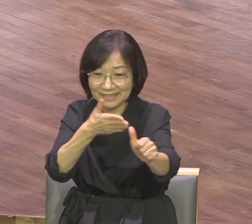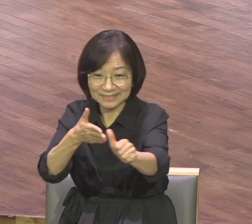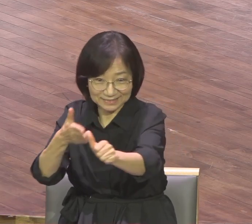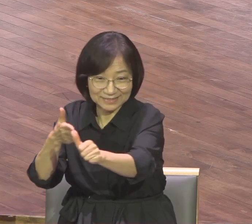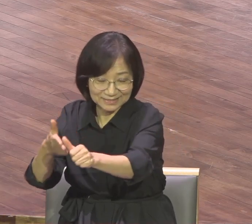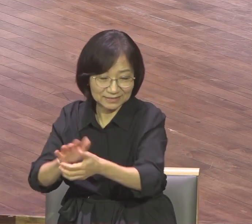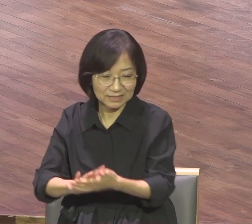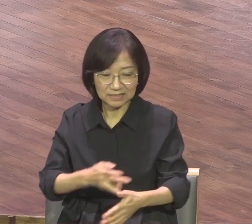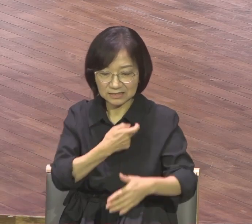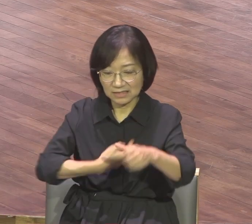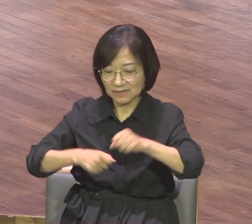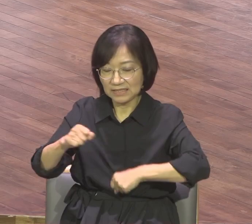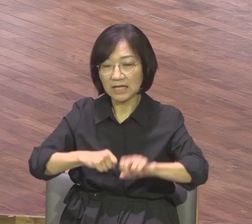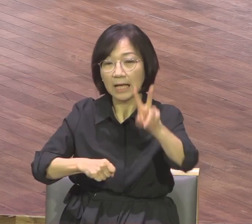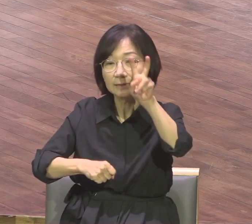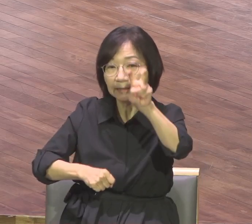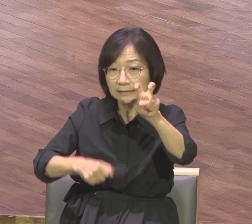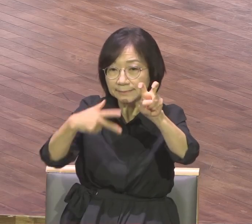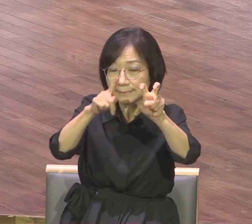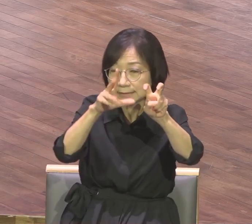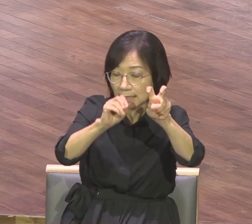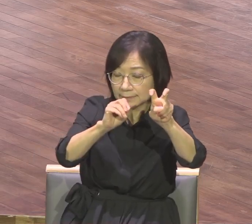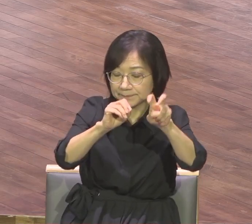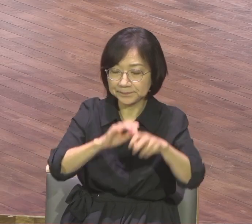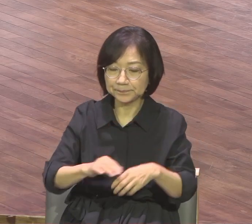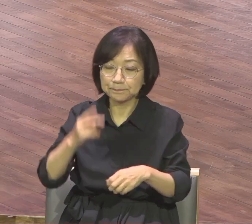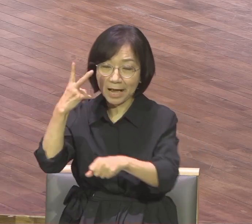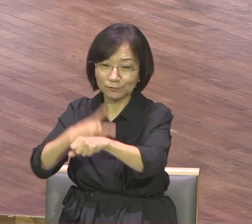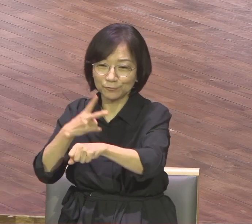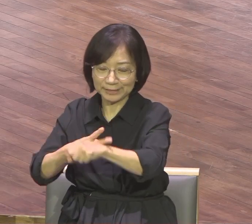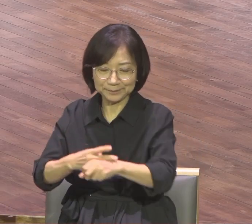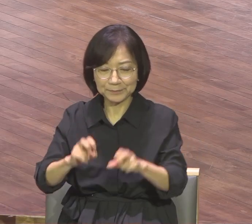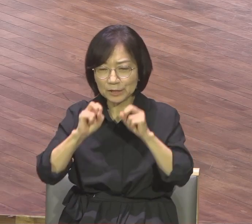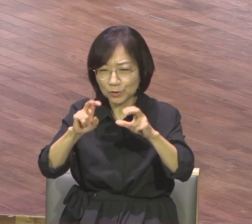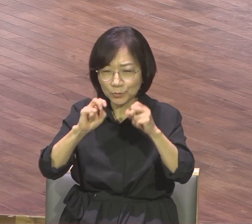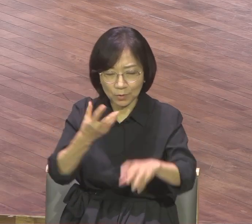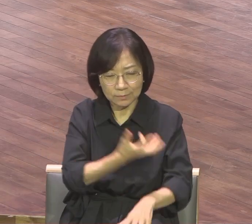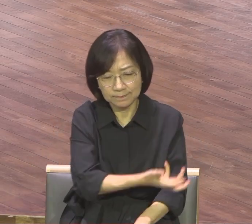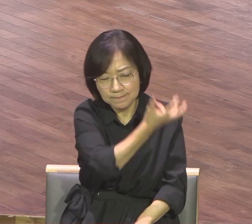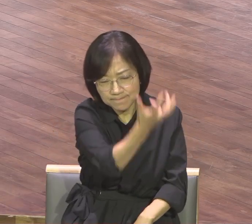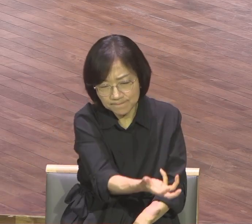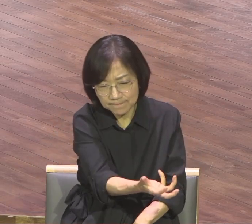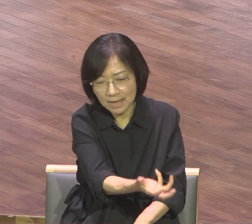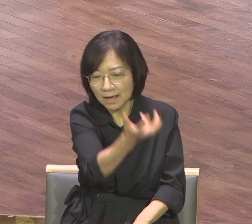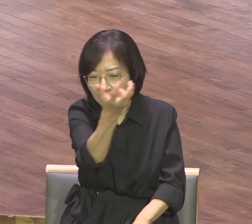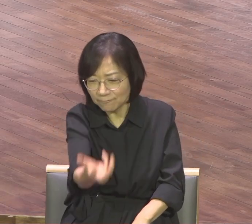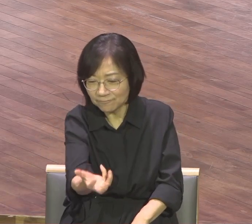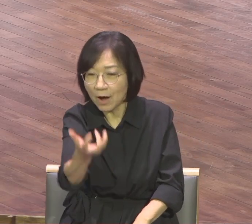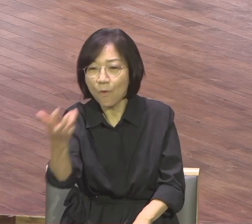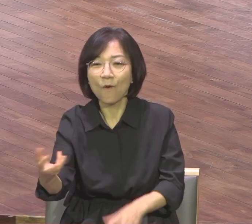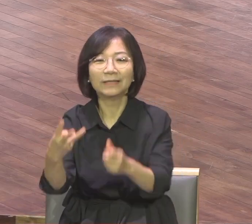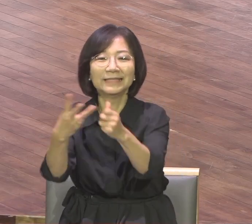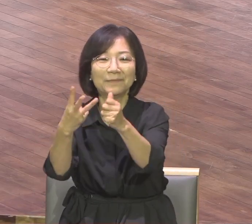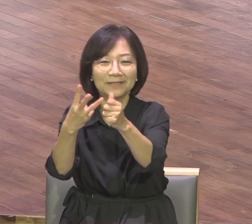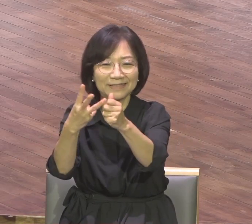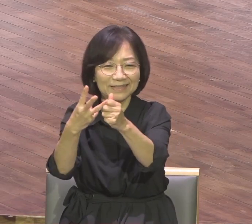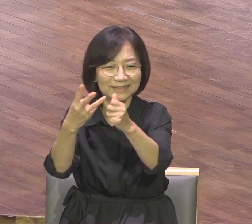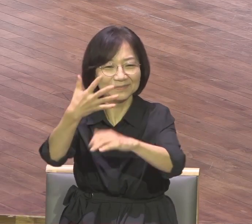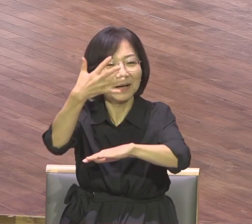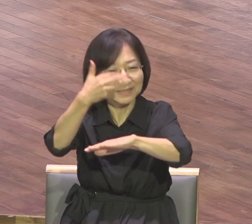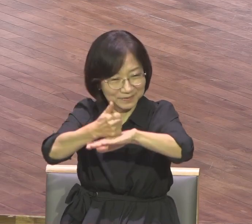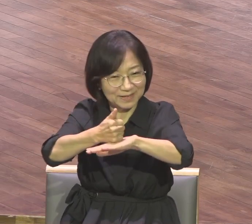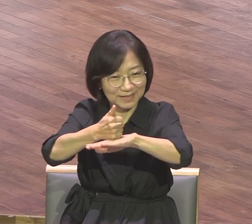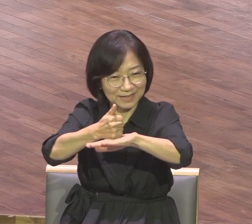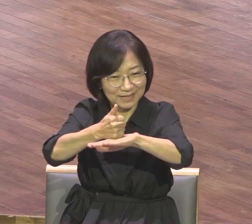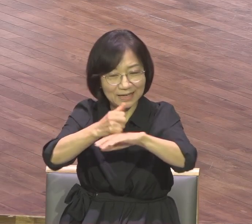본문인 사도행전 20장에는요 사도 바울이 마지막 선교 여행을 하면서 제3차 선교 여행 마무리되는